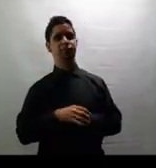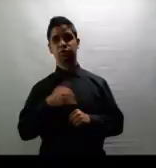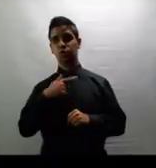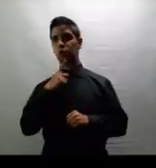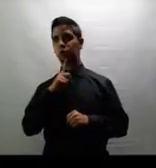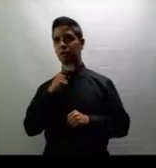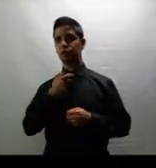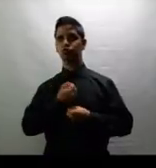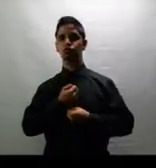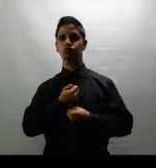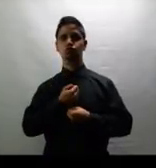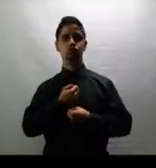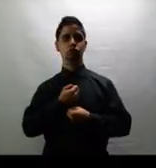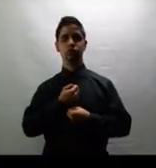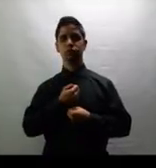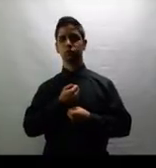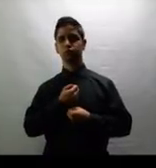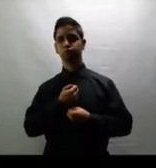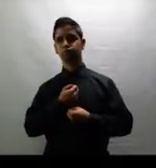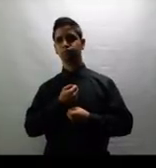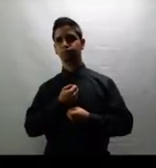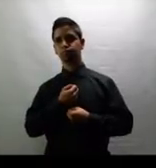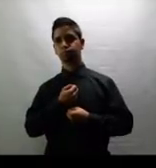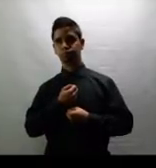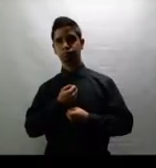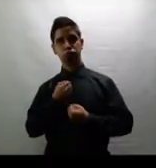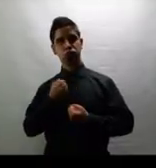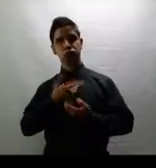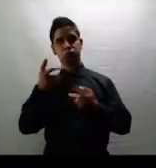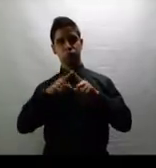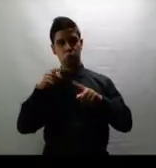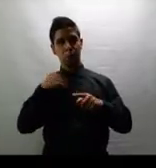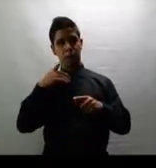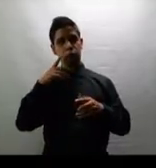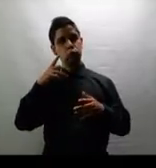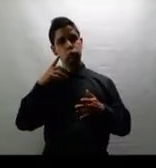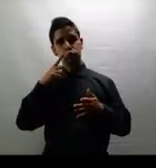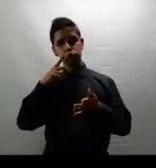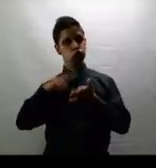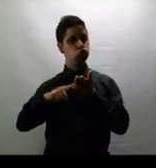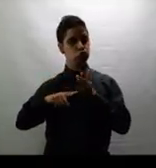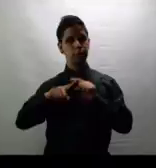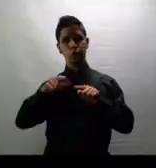que estuvo súper curioso pero todo era puesto a prueba